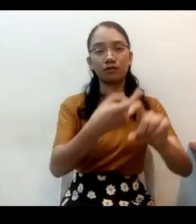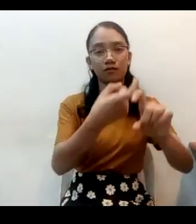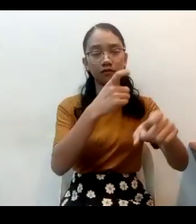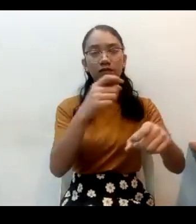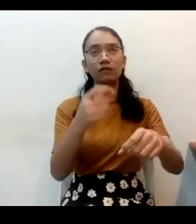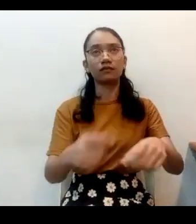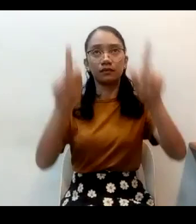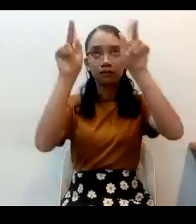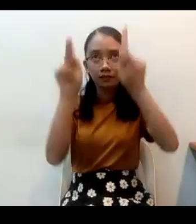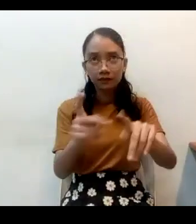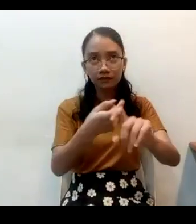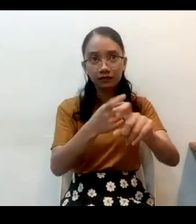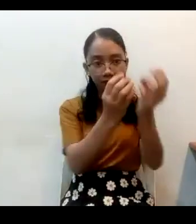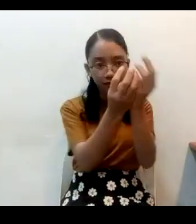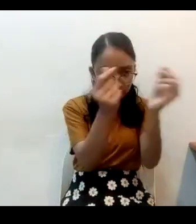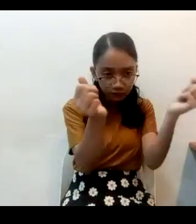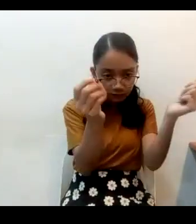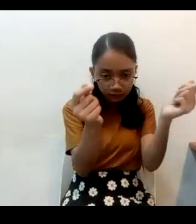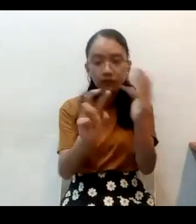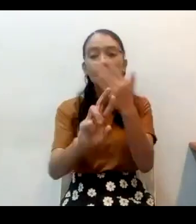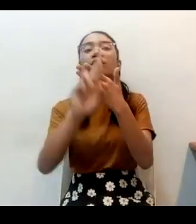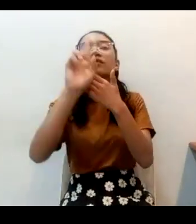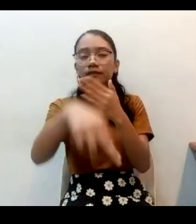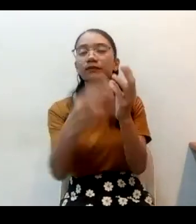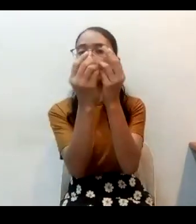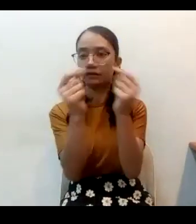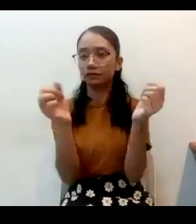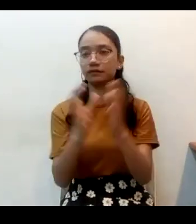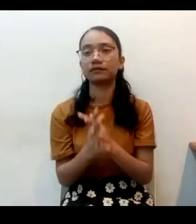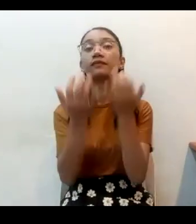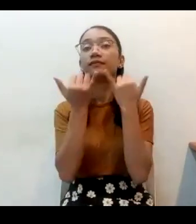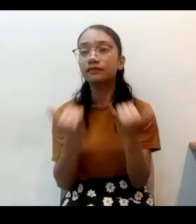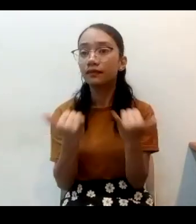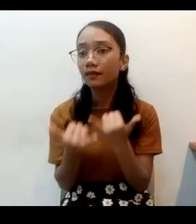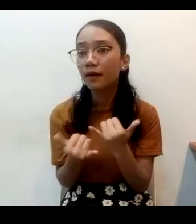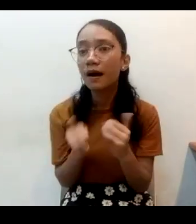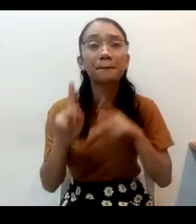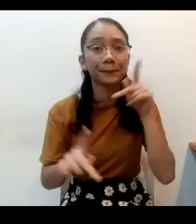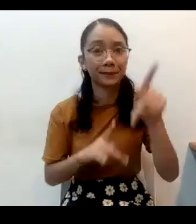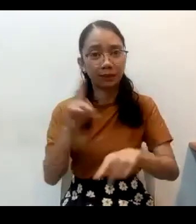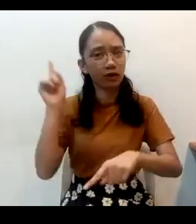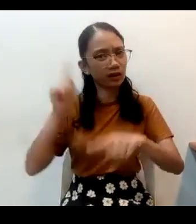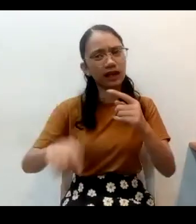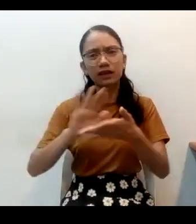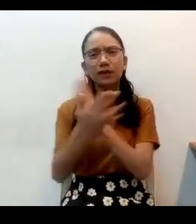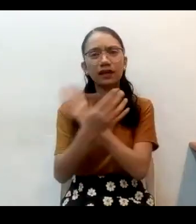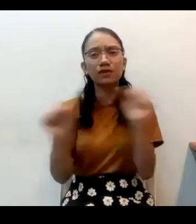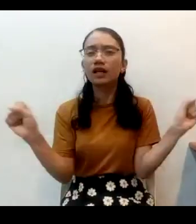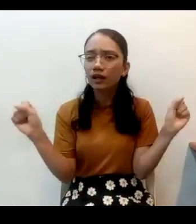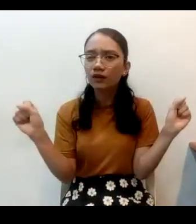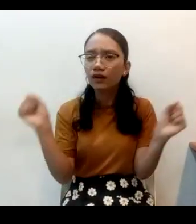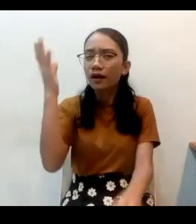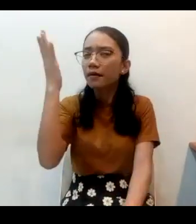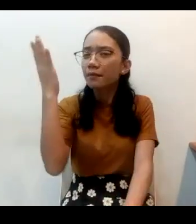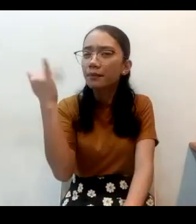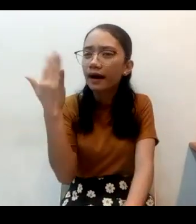Ikaw ay alabok at sa alabok ka babalik. So even these days, why people cannot get salvation? Maging po sa panahon po natin, bakit